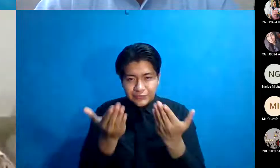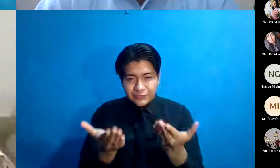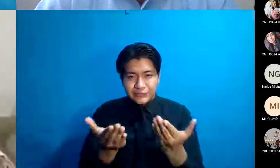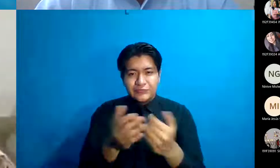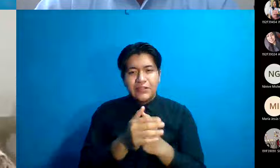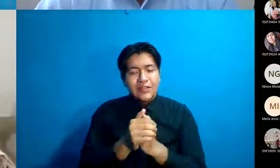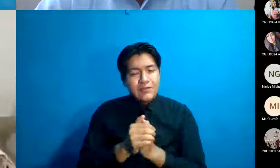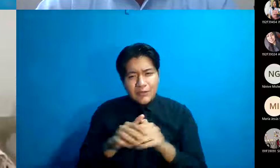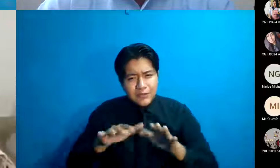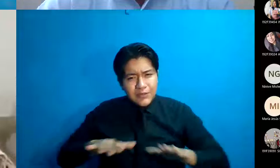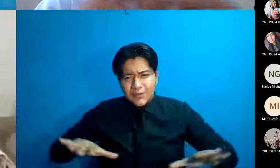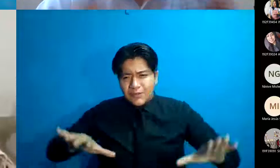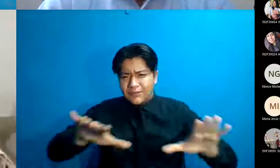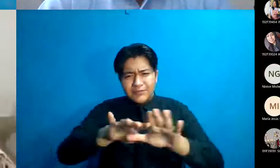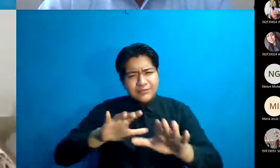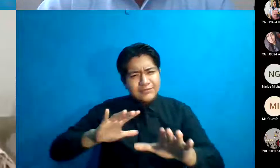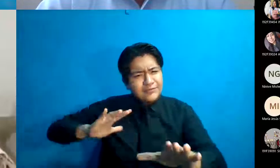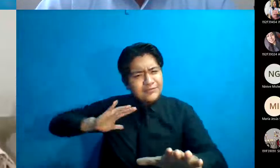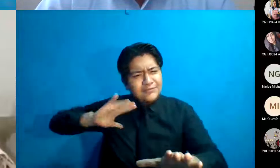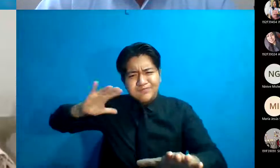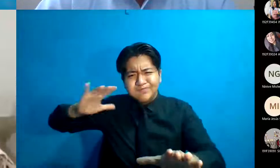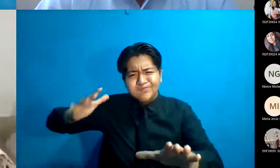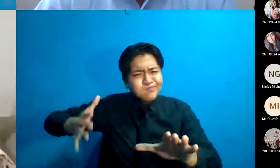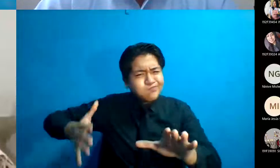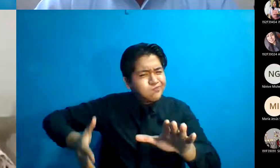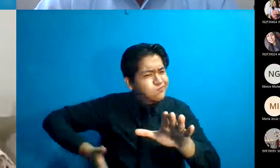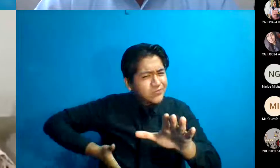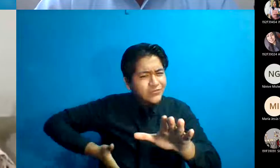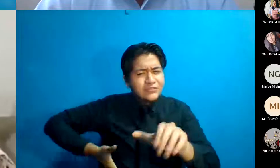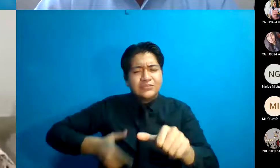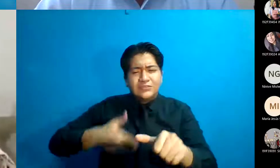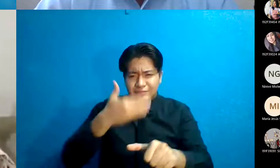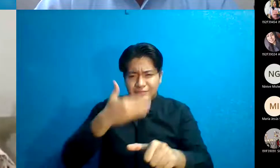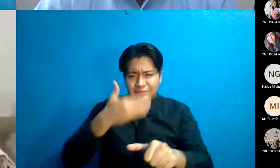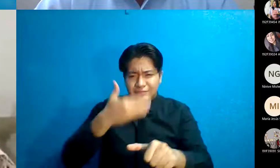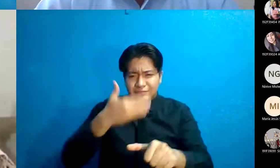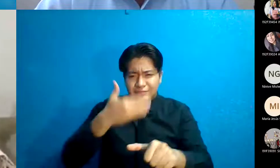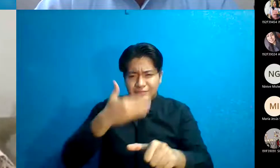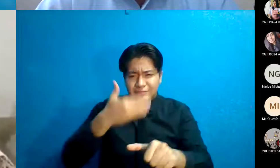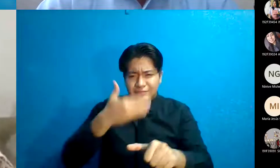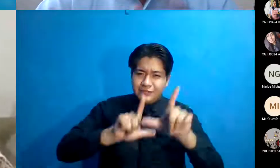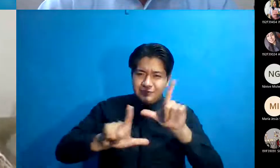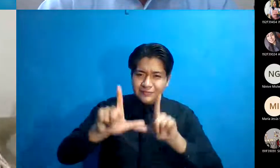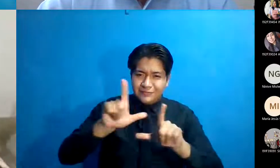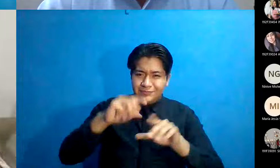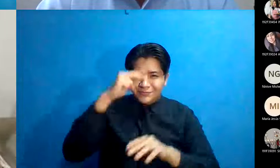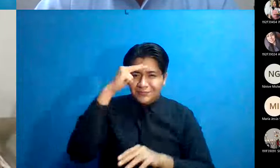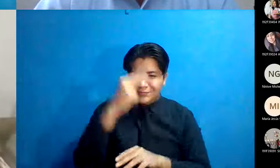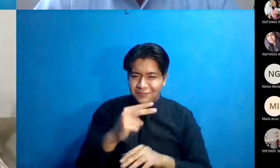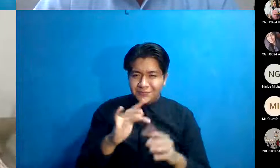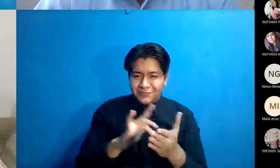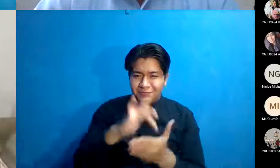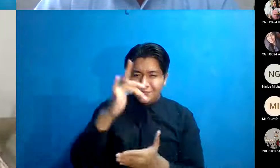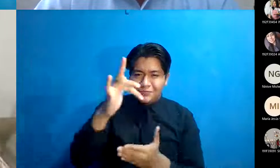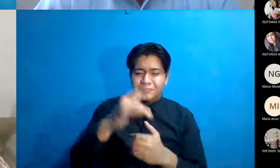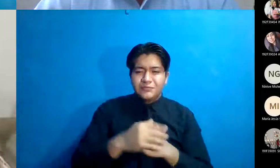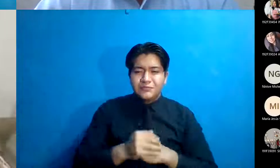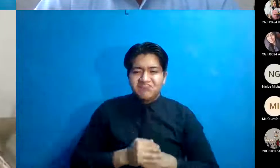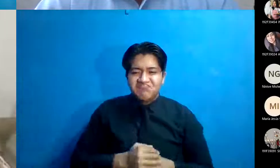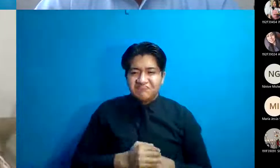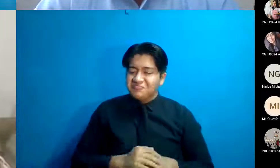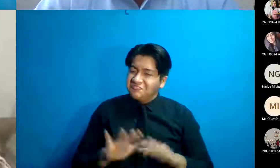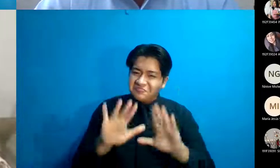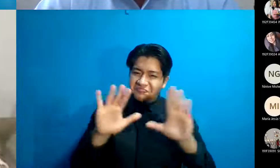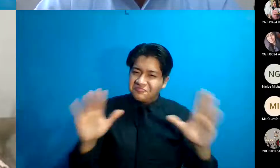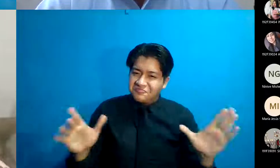orgulloso de pertenecer y de ser parte de la lengua de señas mexicana. Y es todo por hoy.